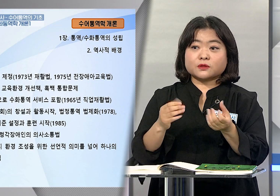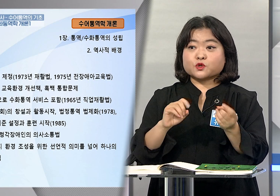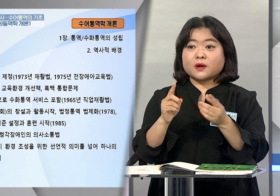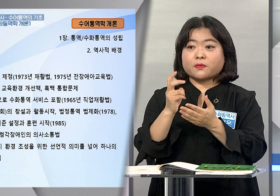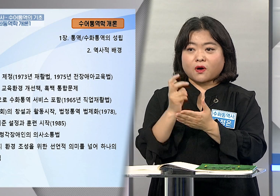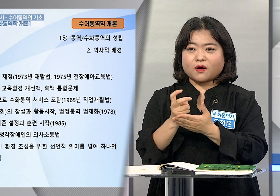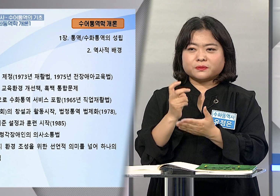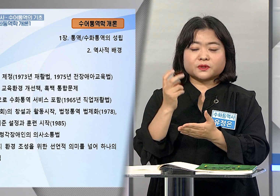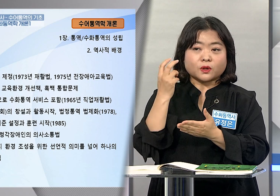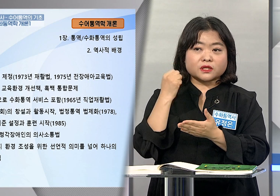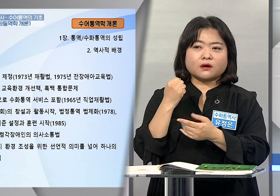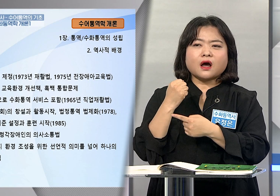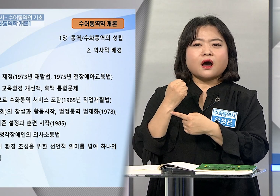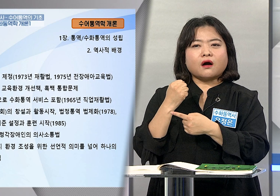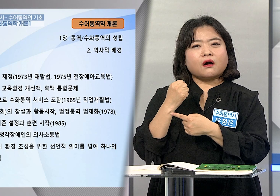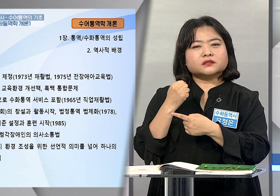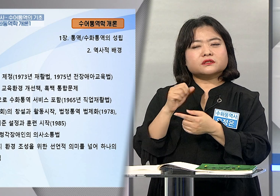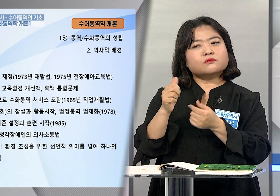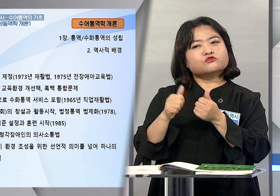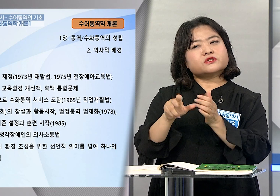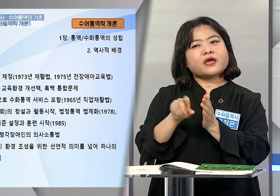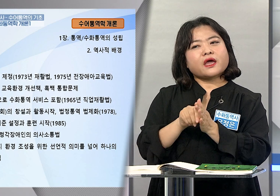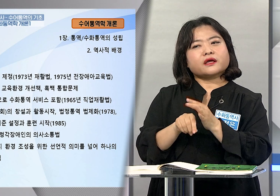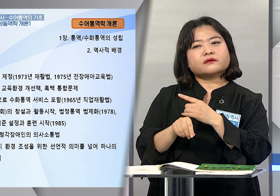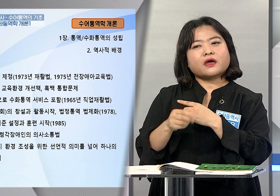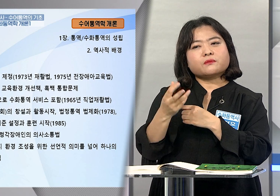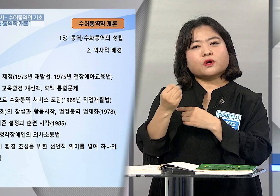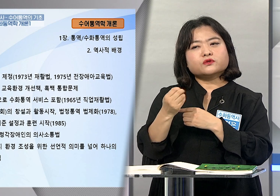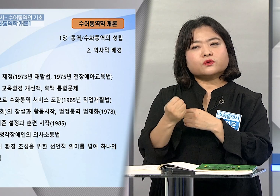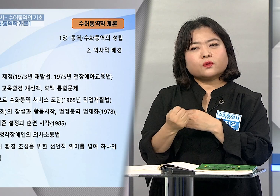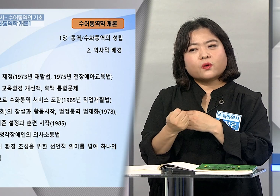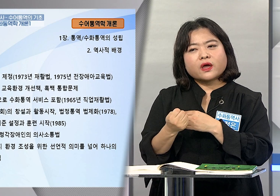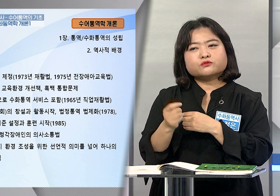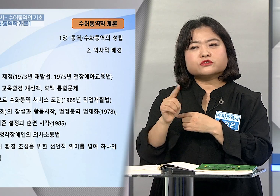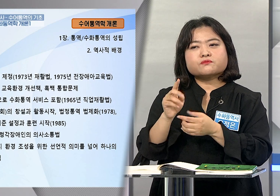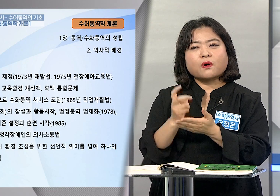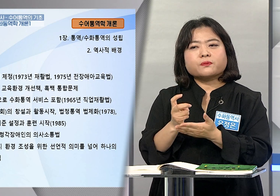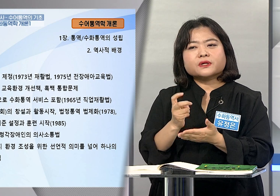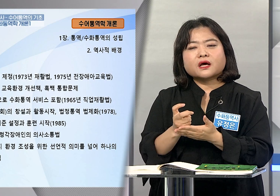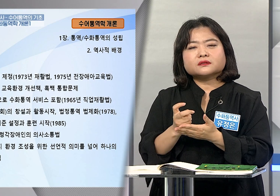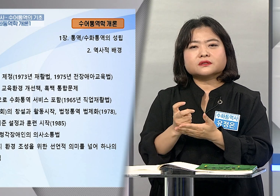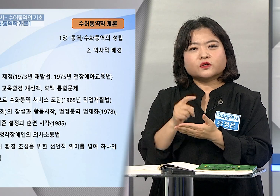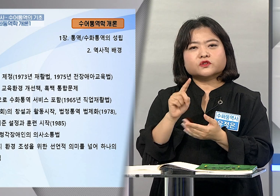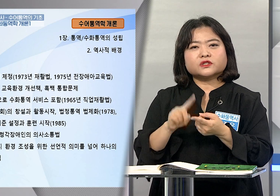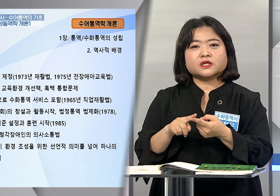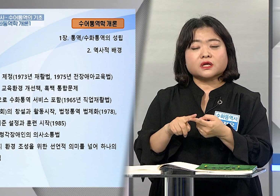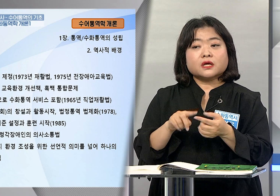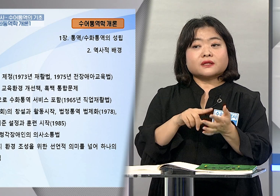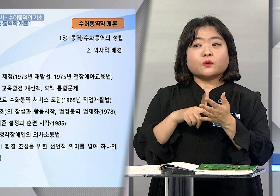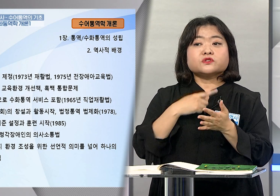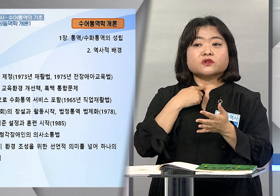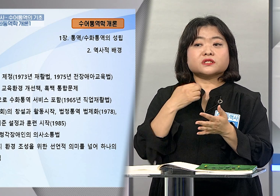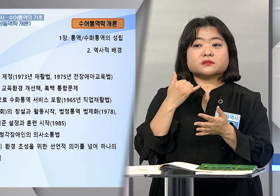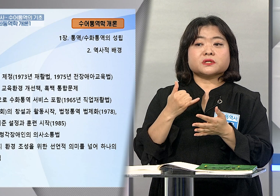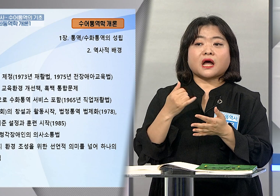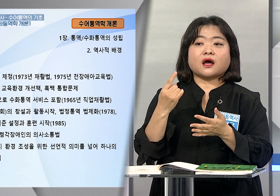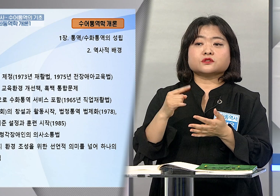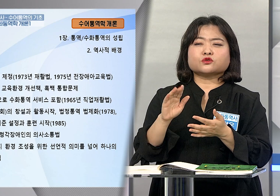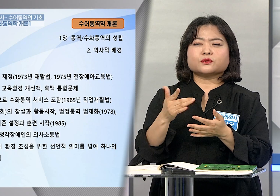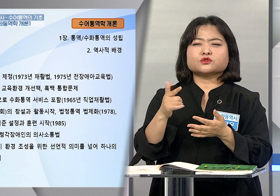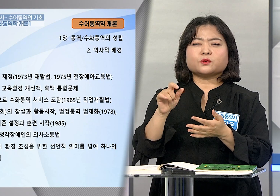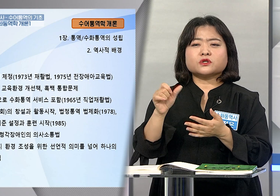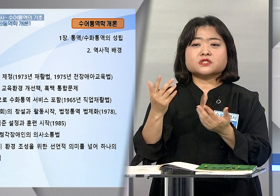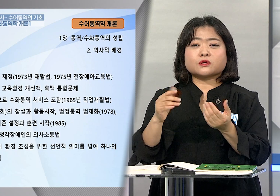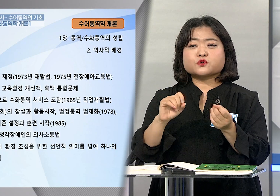되죠. 지급재활법. 시험 문제에 이렇게 몇 년도에 무슨 법이라는 것들이 나온 적이